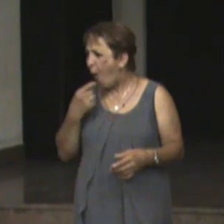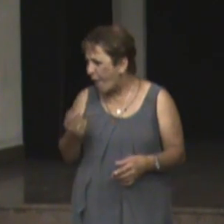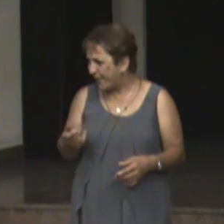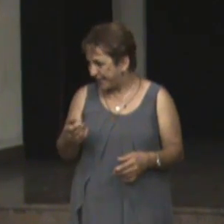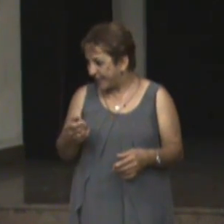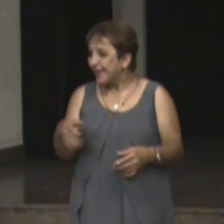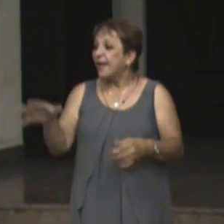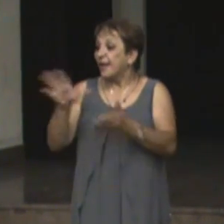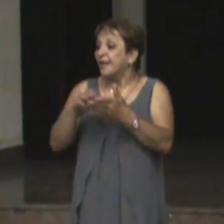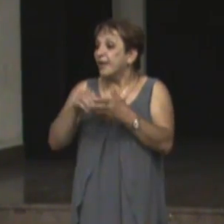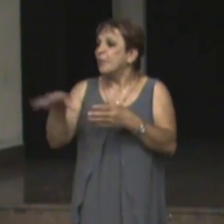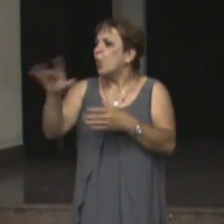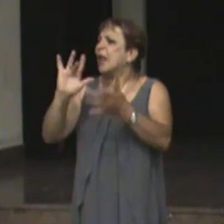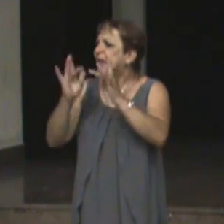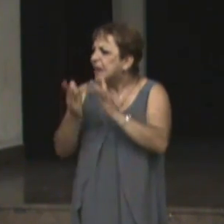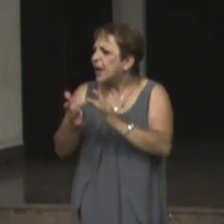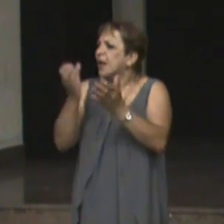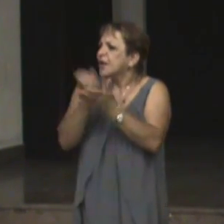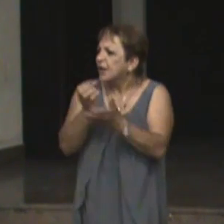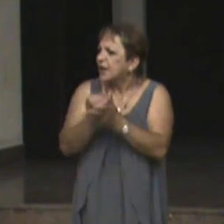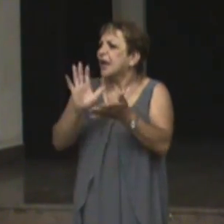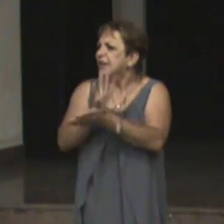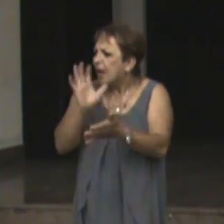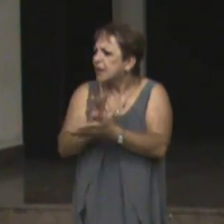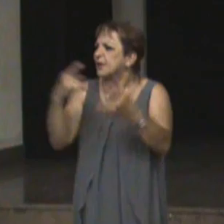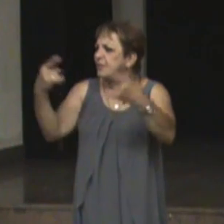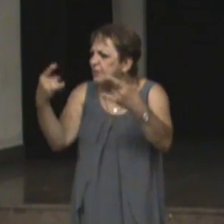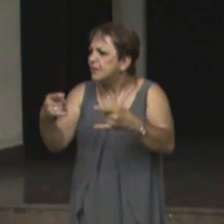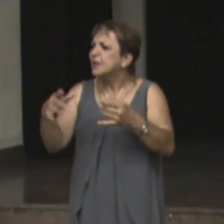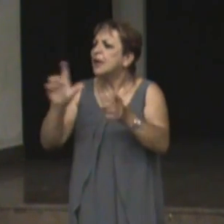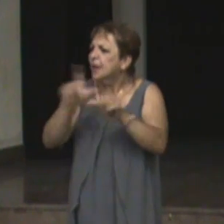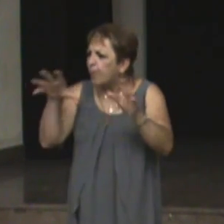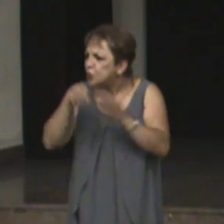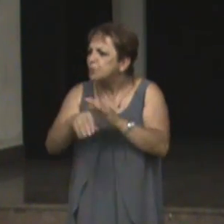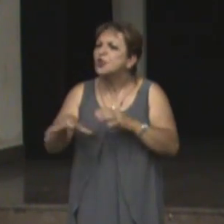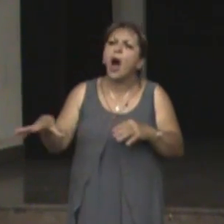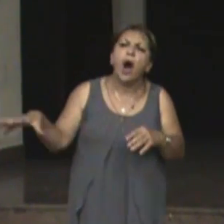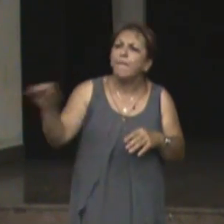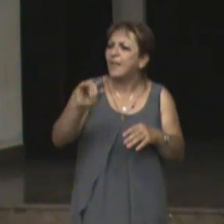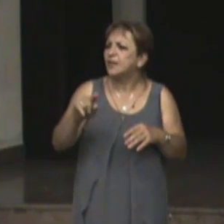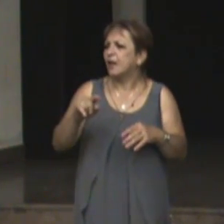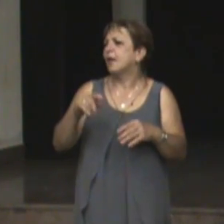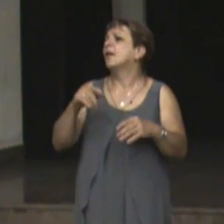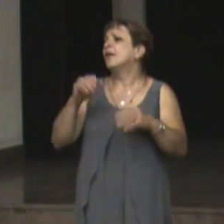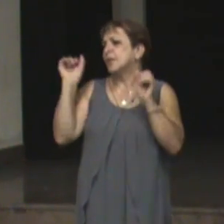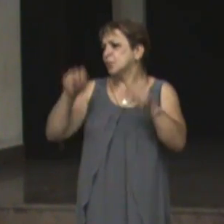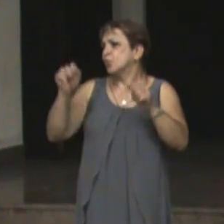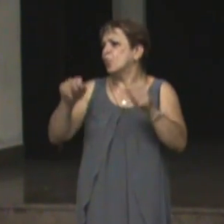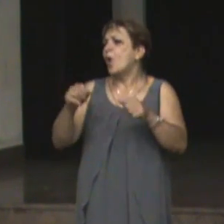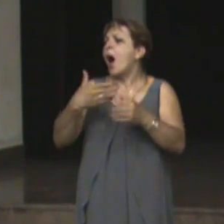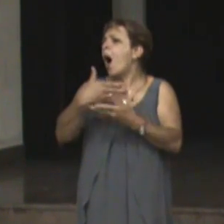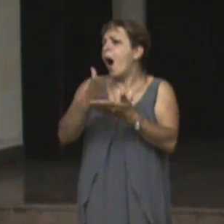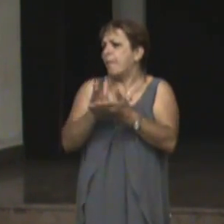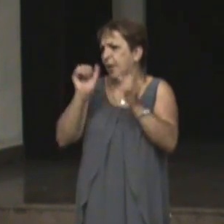ինտերնետով, թերթերում, գրքեր են հրատարակում, դպրոցում, ամենուր կարծես թե հասանելի է, ամեն